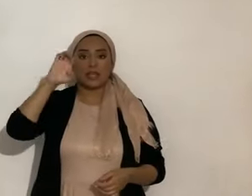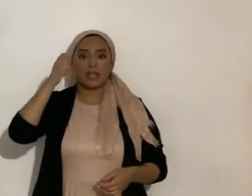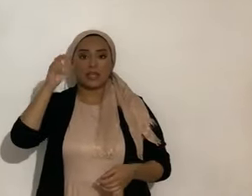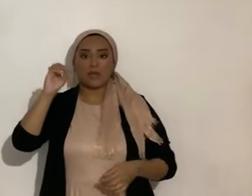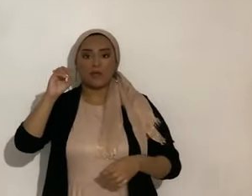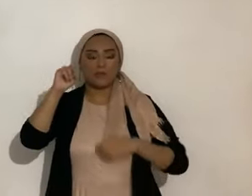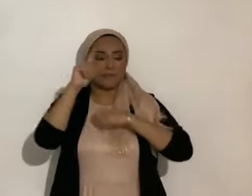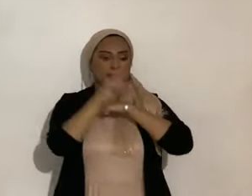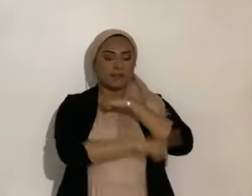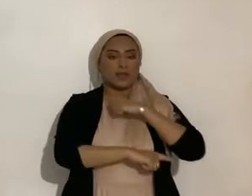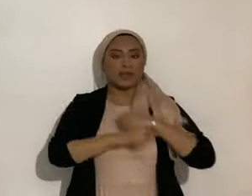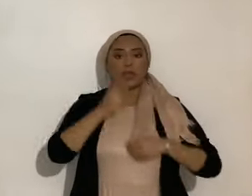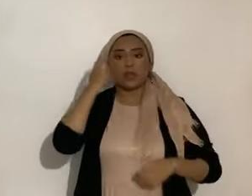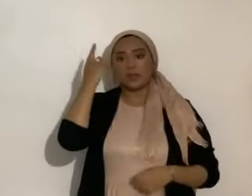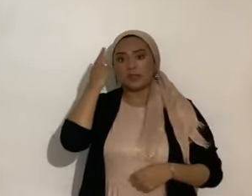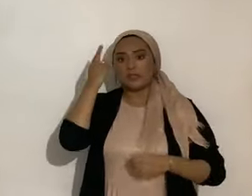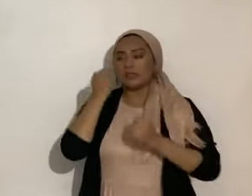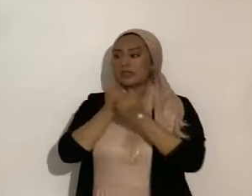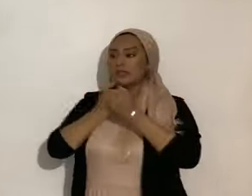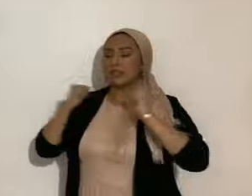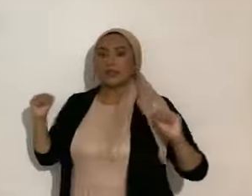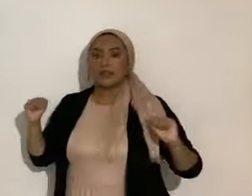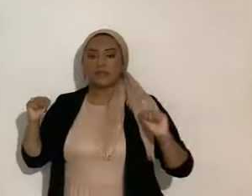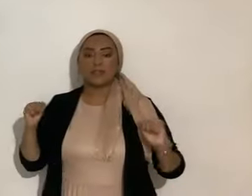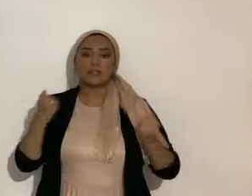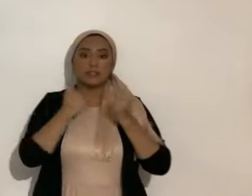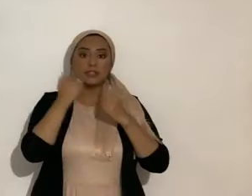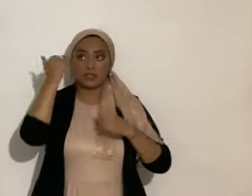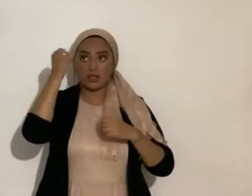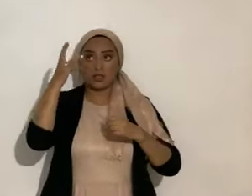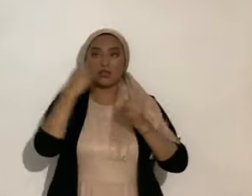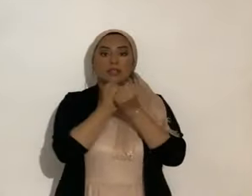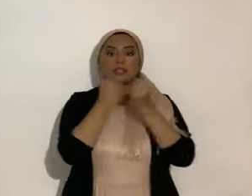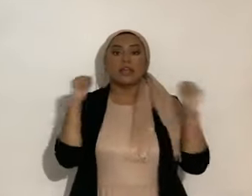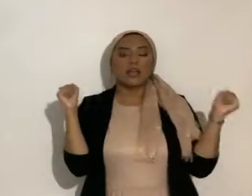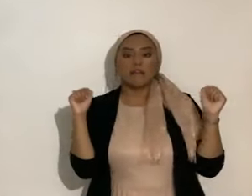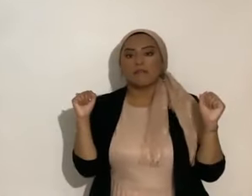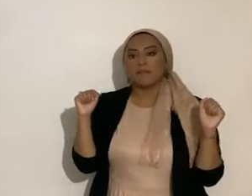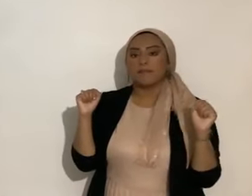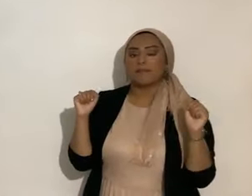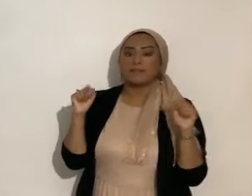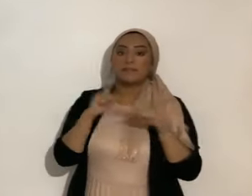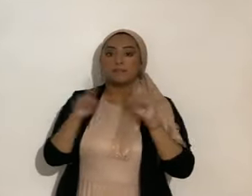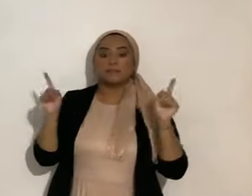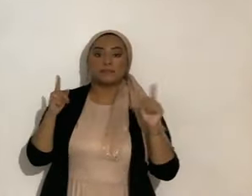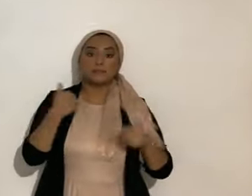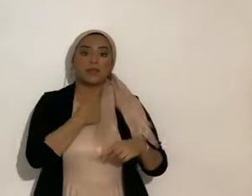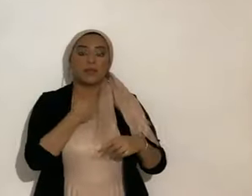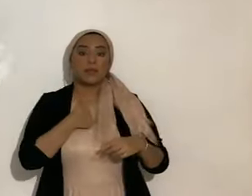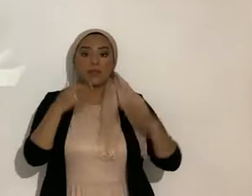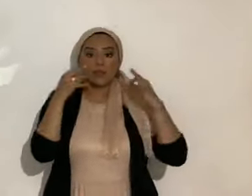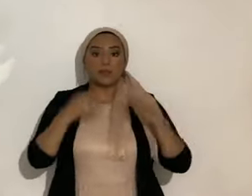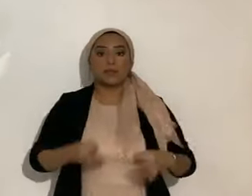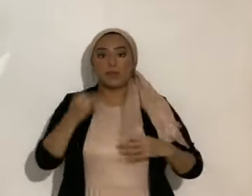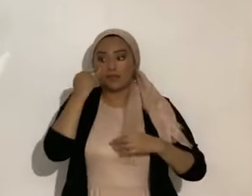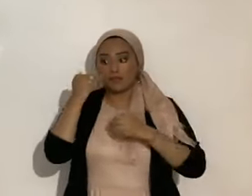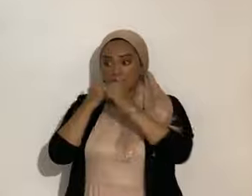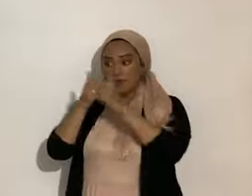razón salva. O sea, salva a Yahshua, pero me refiero que, a ver, está en disposición de uno si se salva o